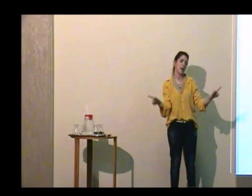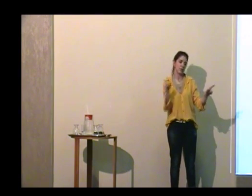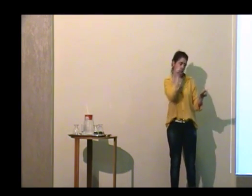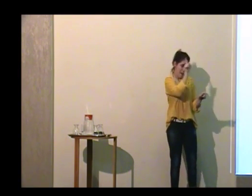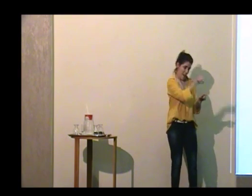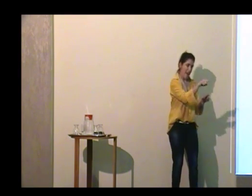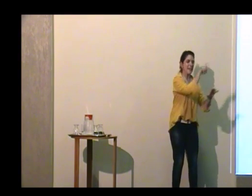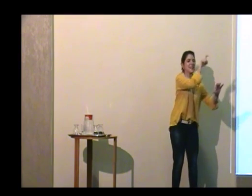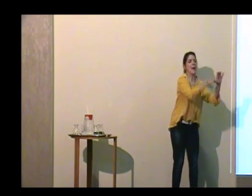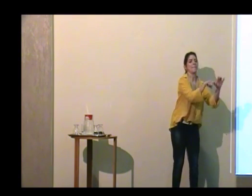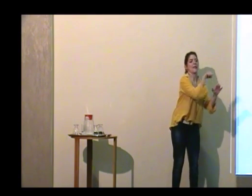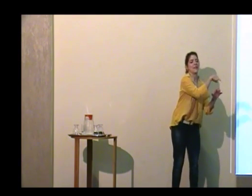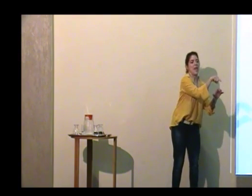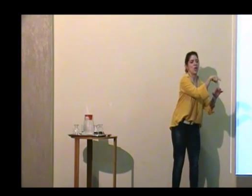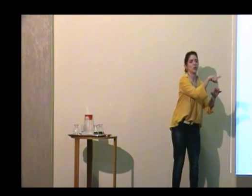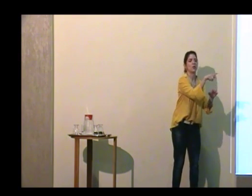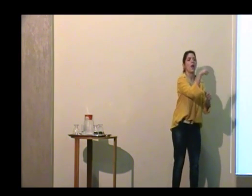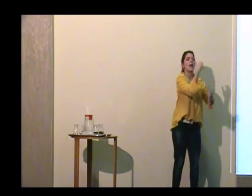Há vários